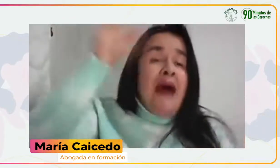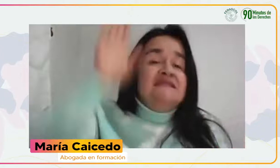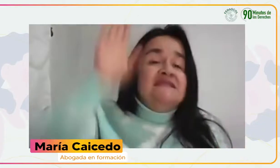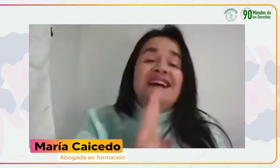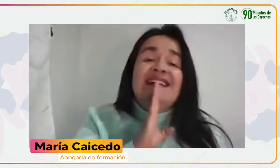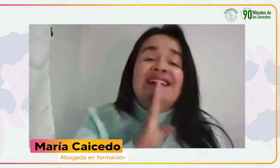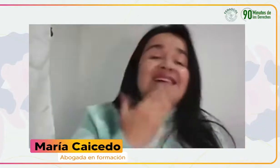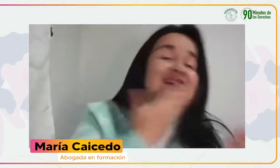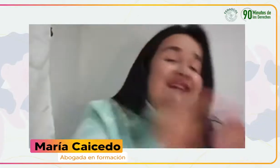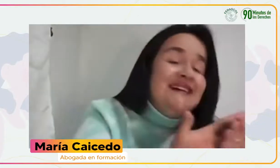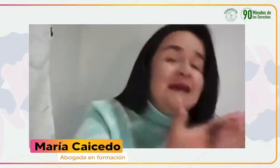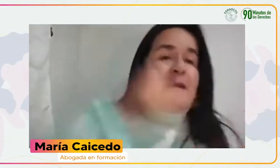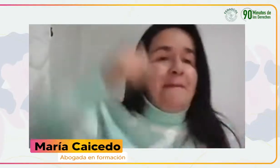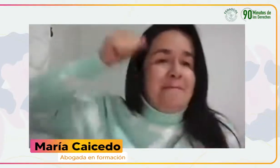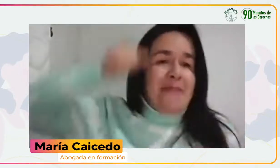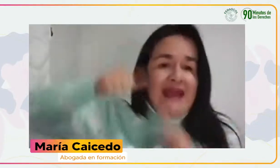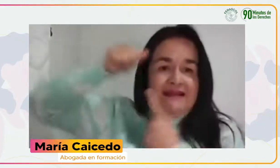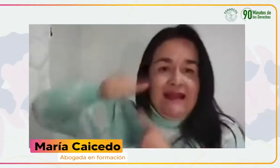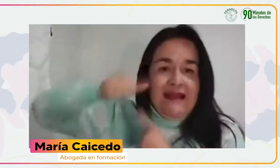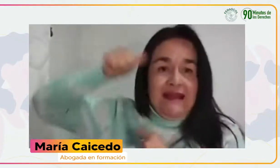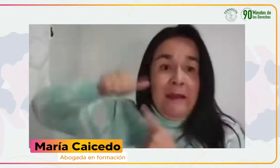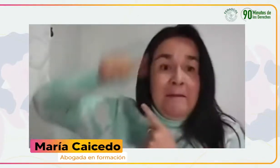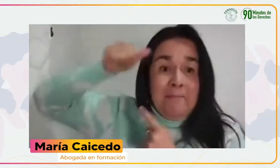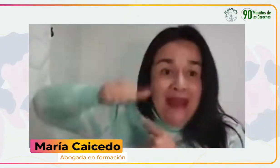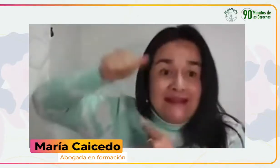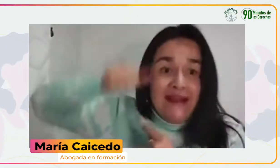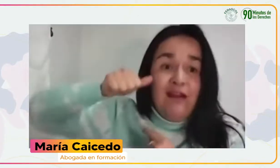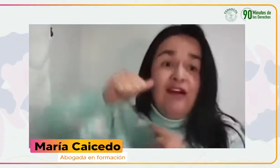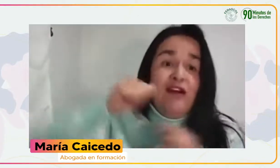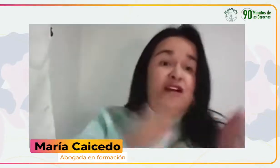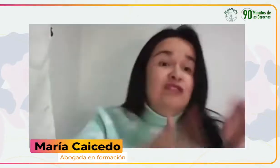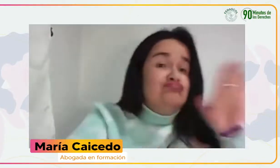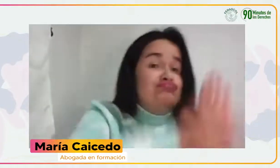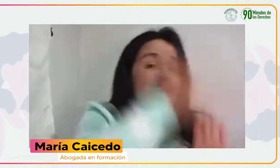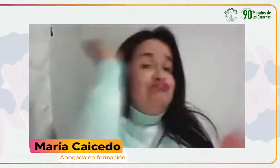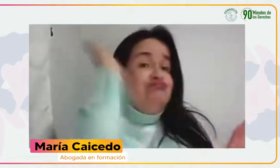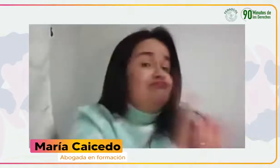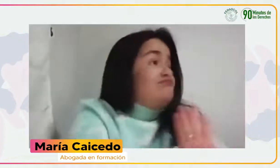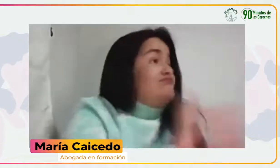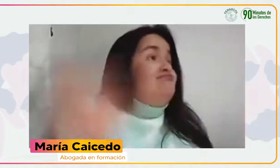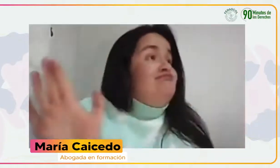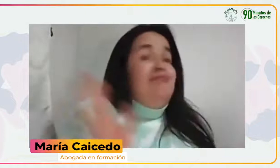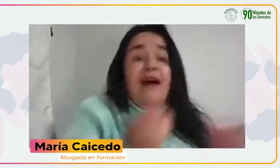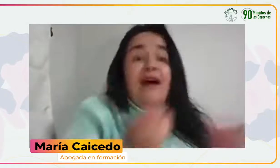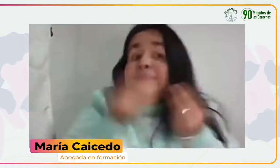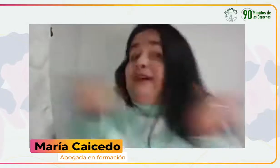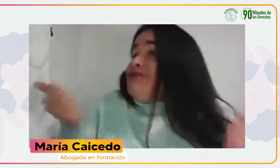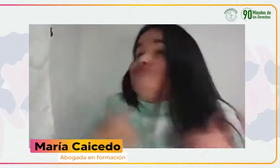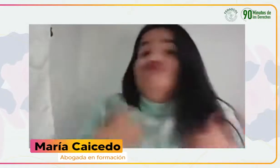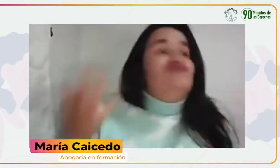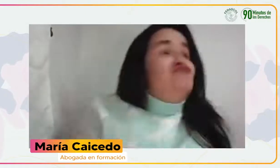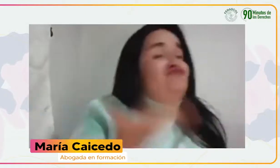es interesante este proceso. Y realmente el agradecimiento como tal es a Marta Osorno,